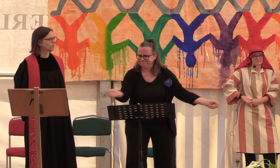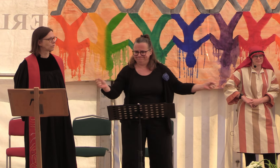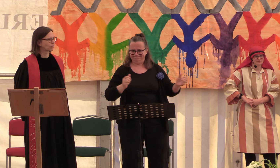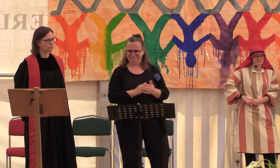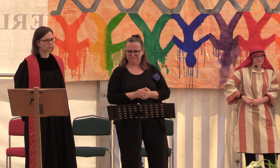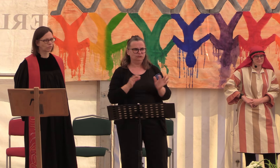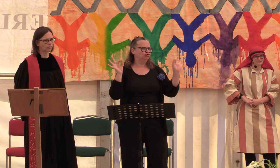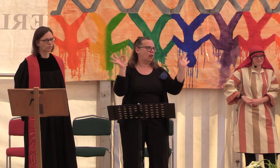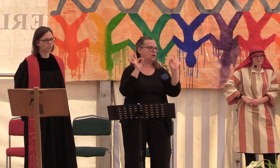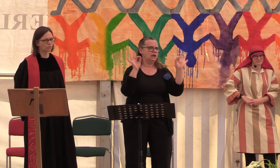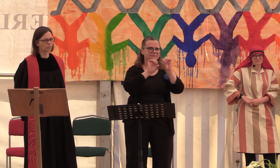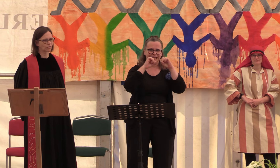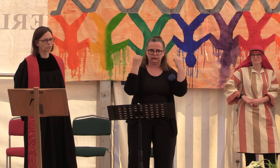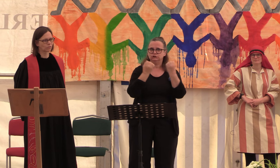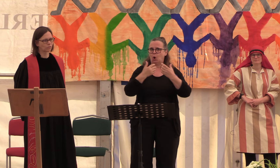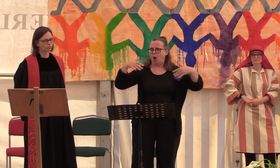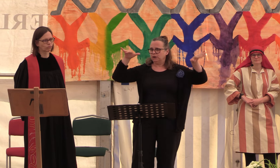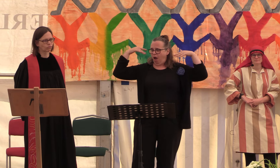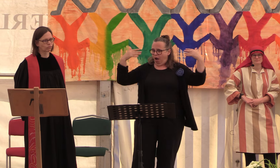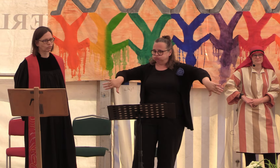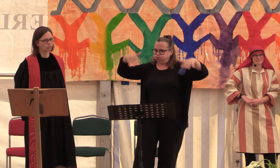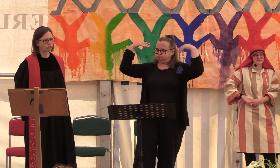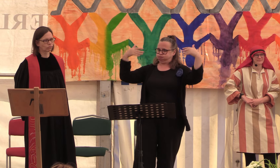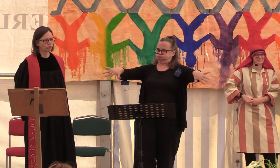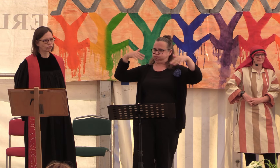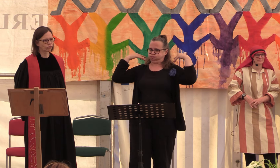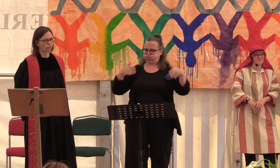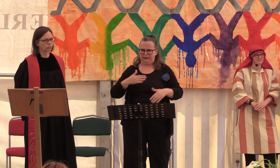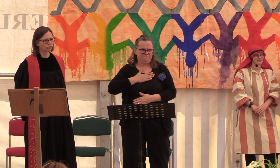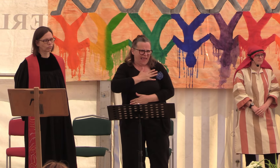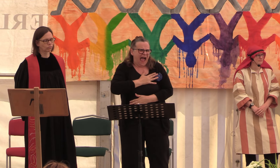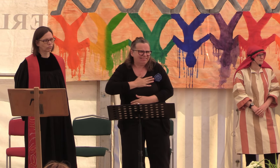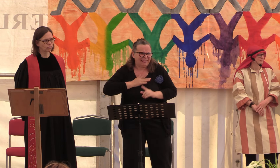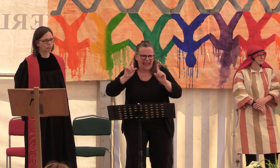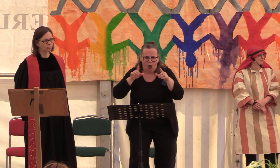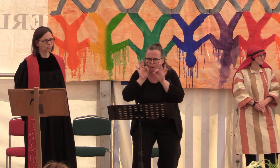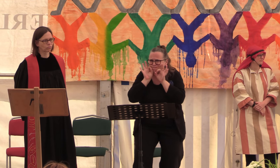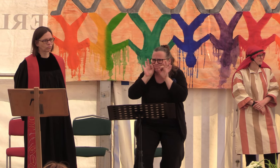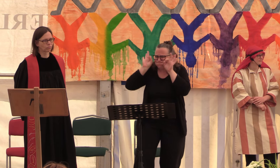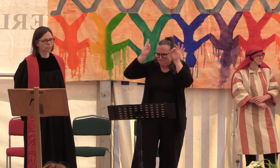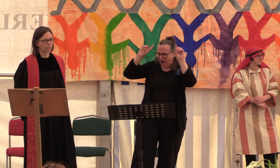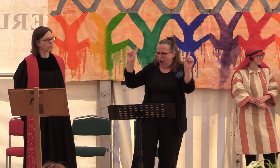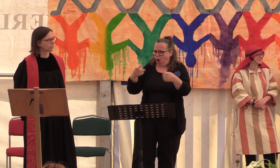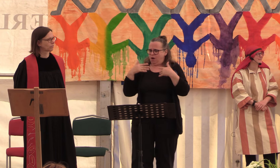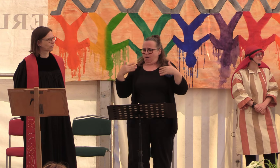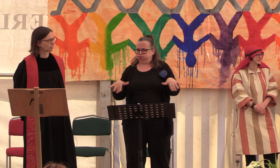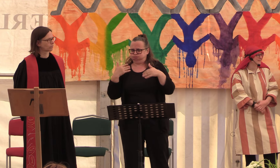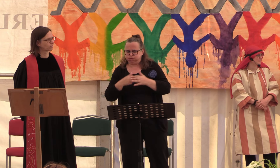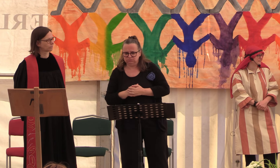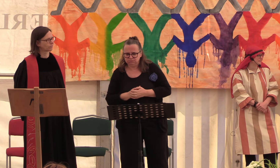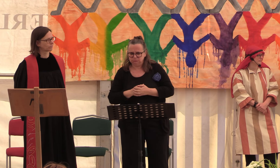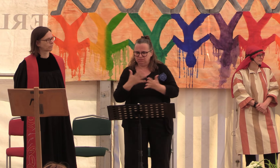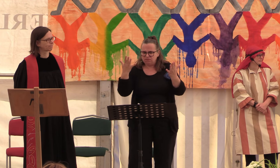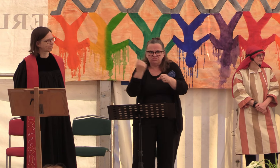und er konnte dem König das Geld nicht bezahlen. Eine sehr schlimme Situation und auch